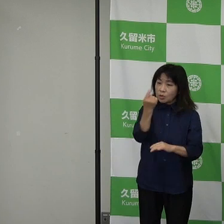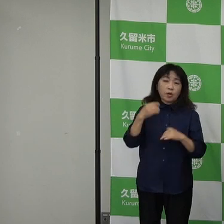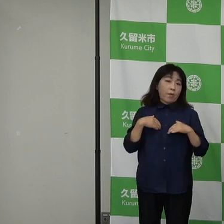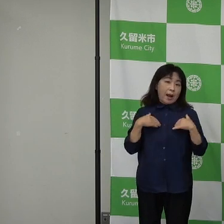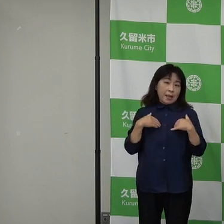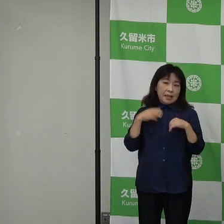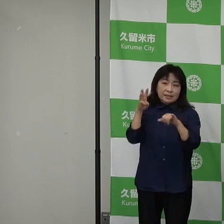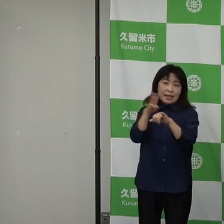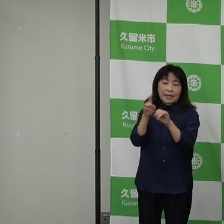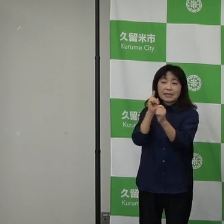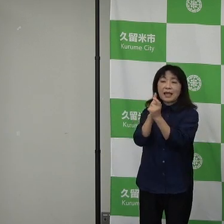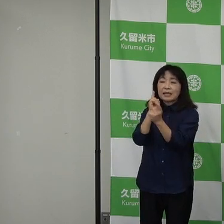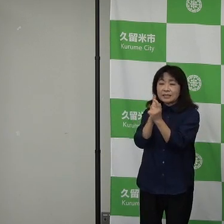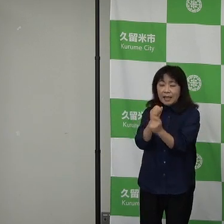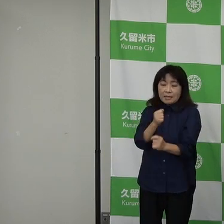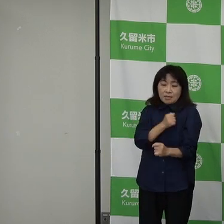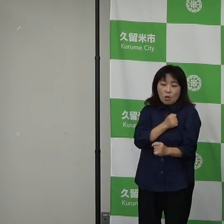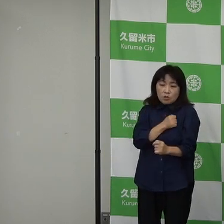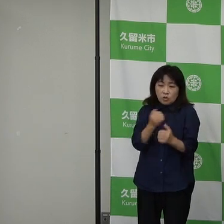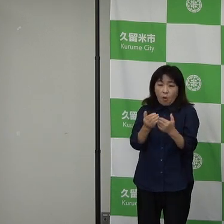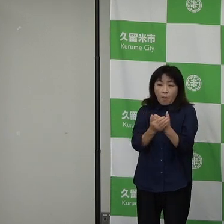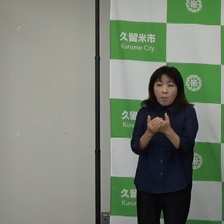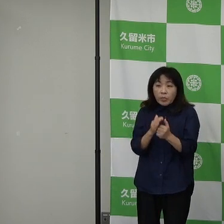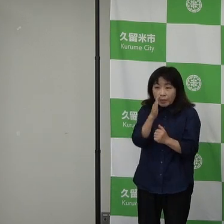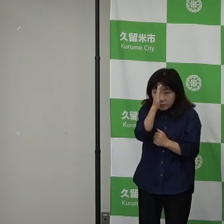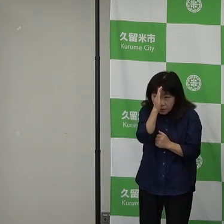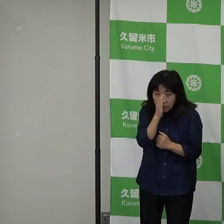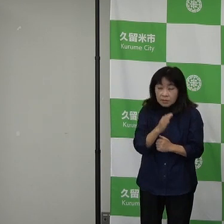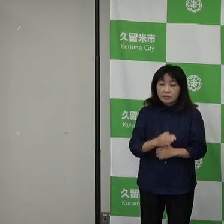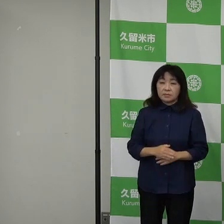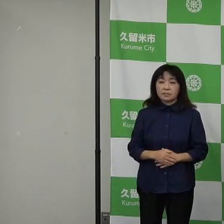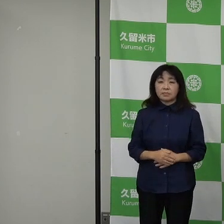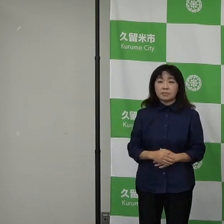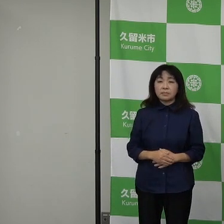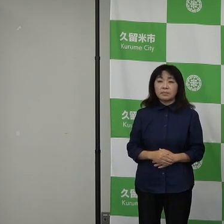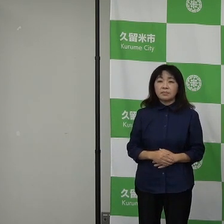て、命を守ってください。